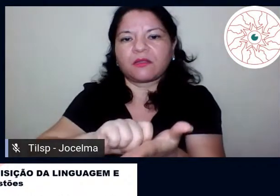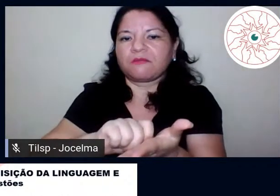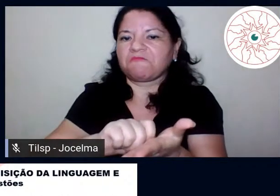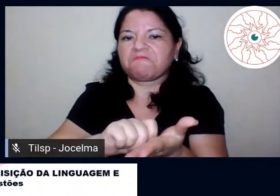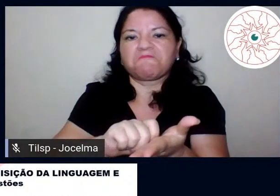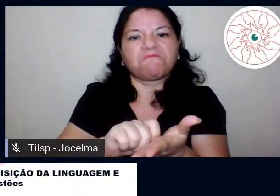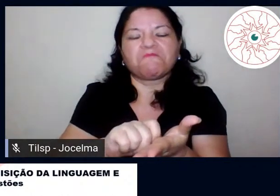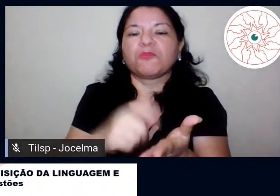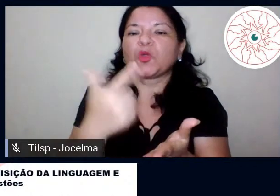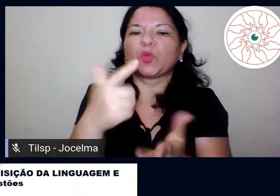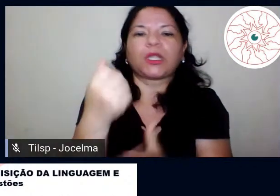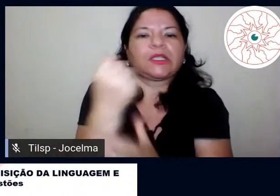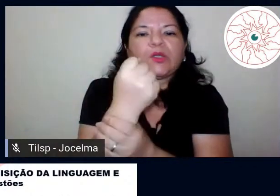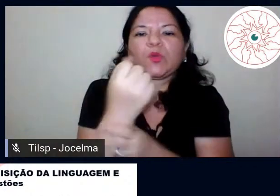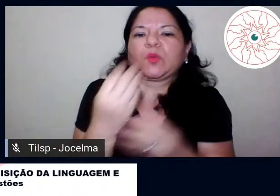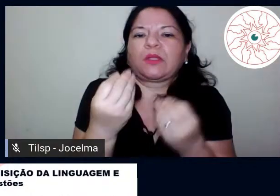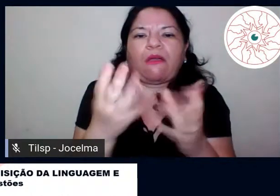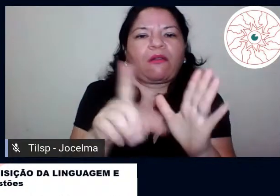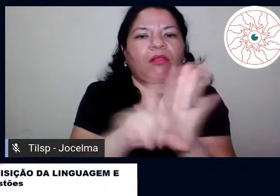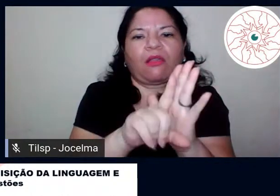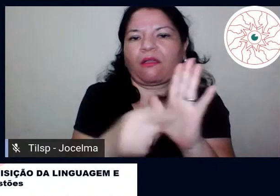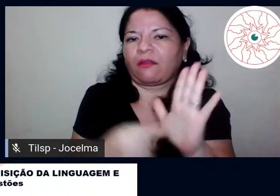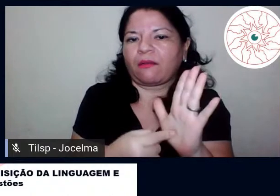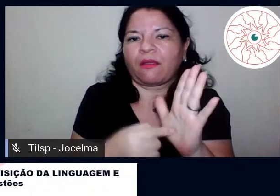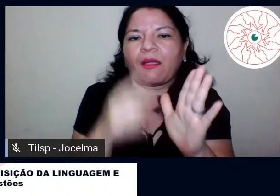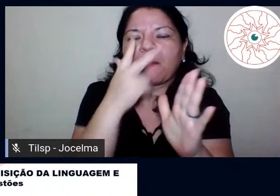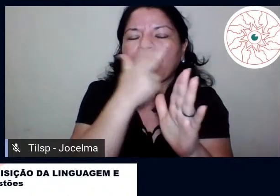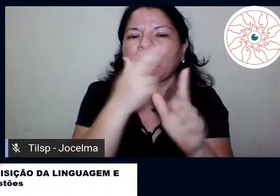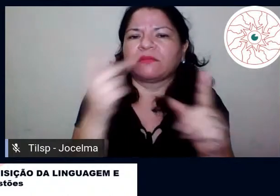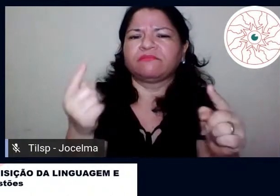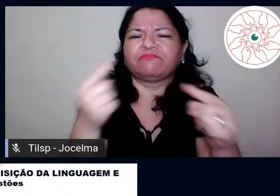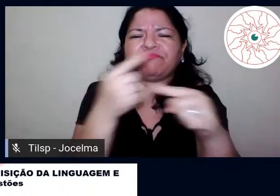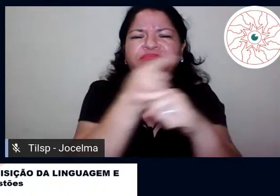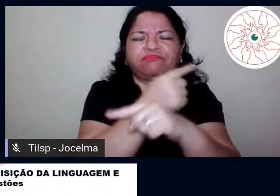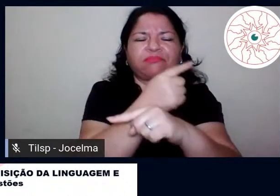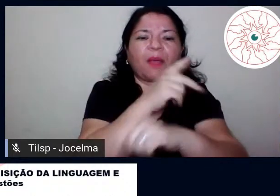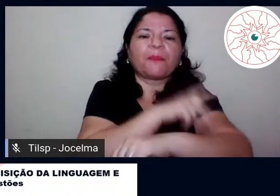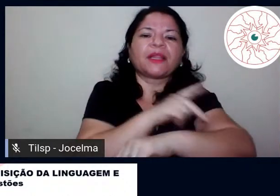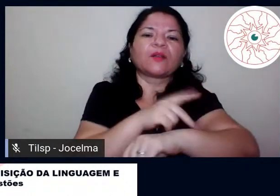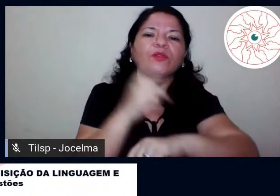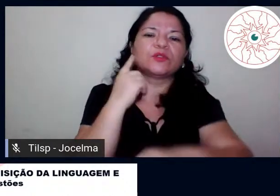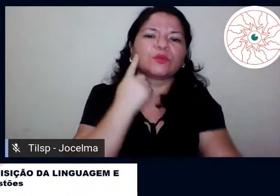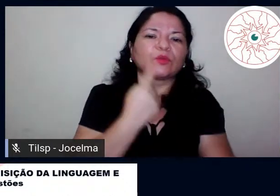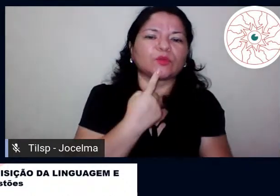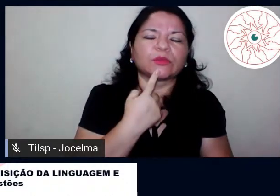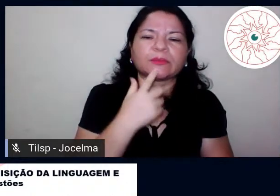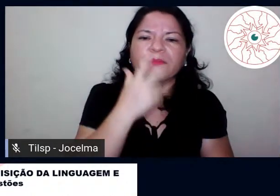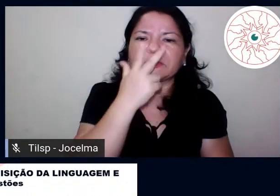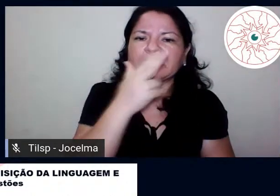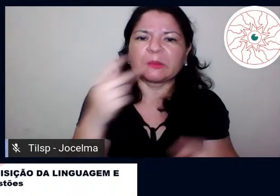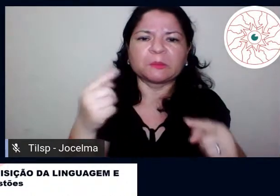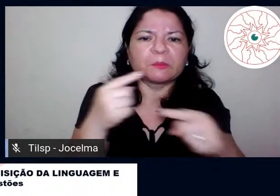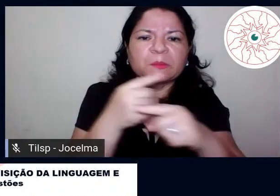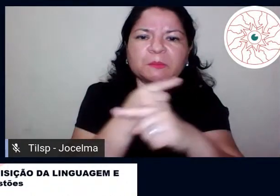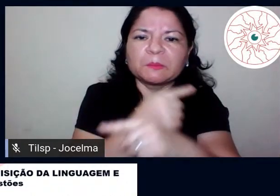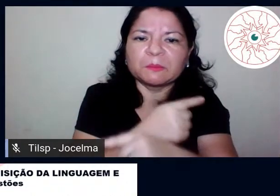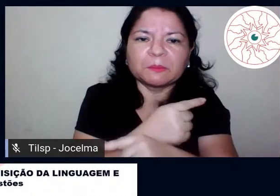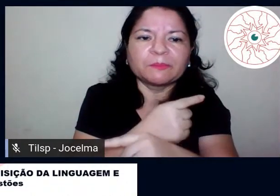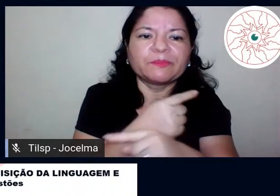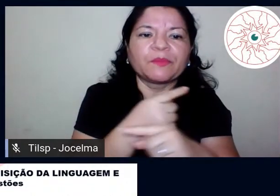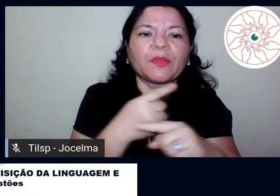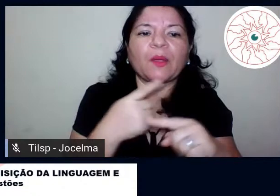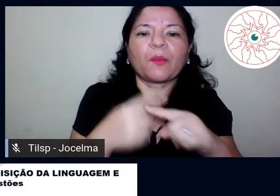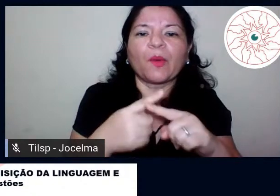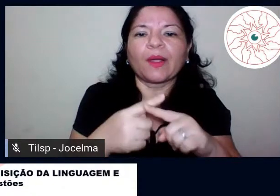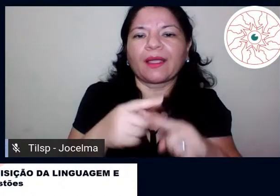sinais, né? Então isso está na contramão da pedagogia surda, que eh indica esse esse